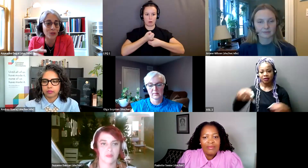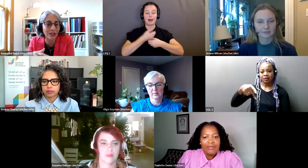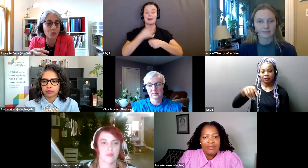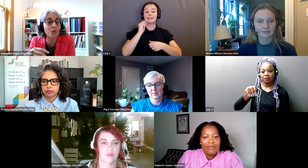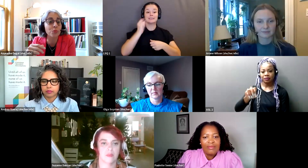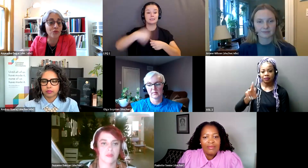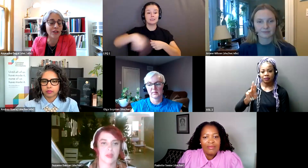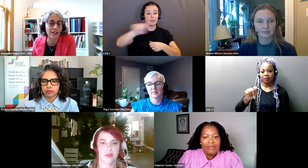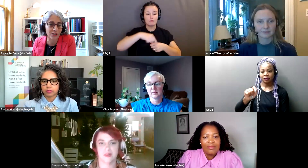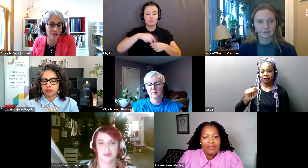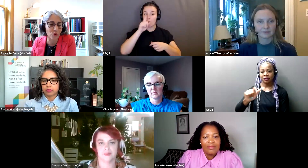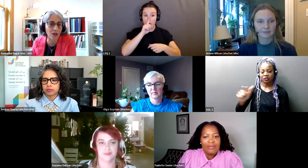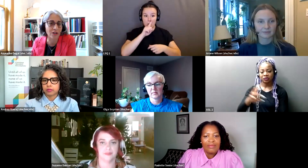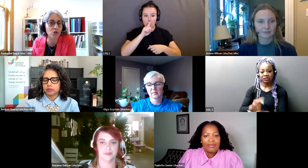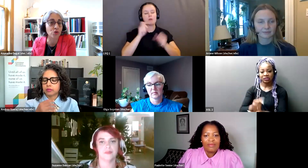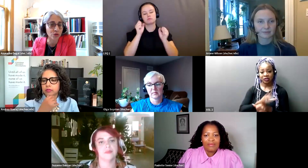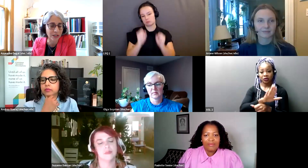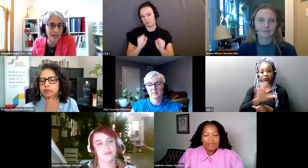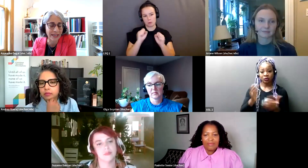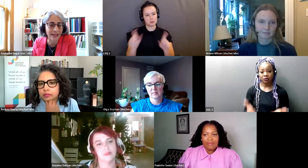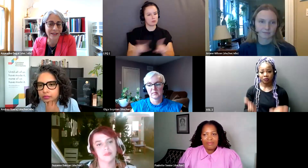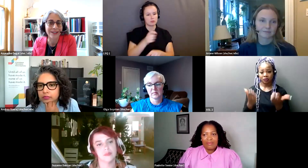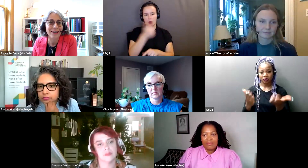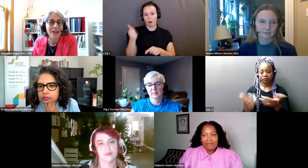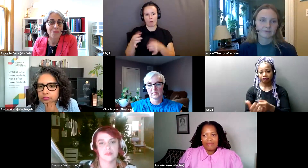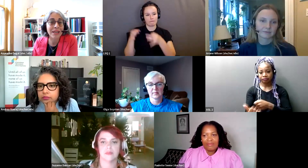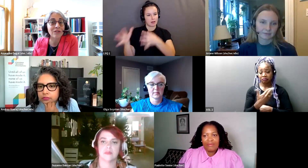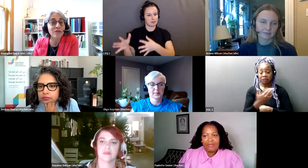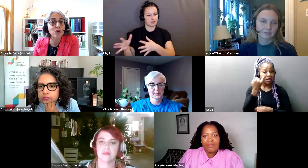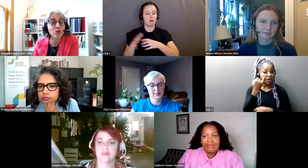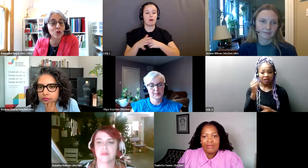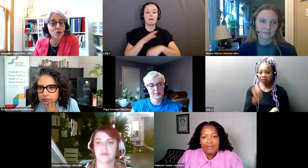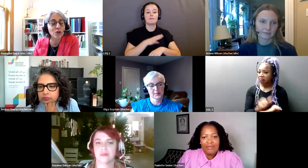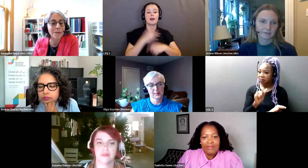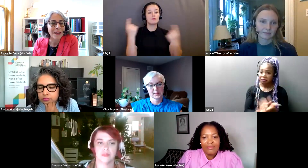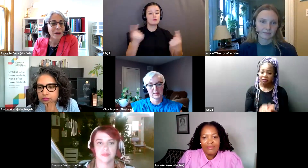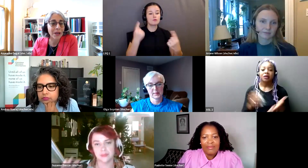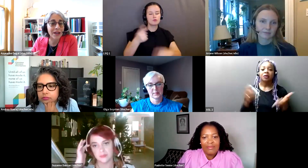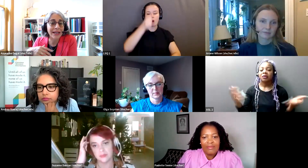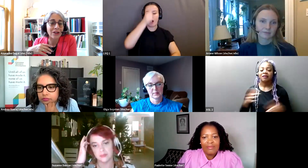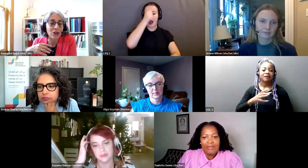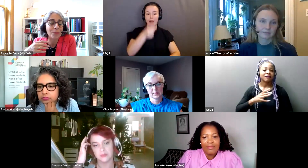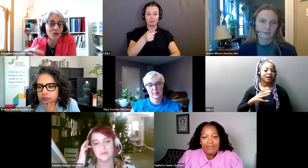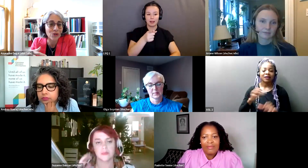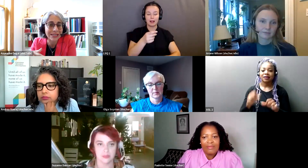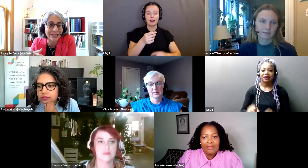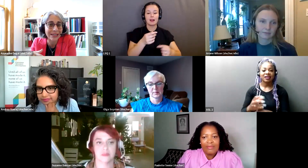disponible pour les groupes, nous pouvons les recevoir d'une autre manière, mais il faut toujours prendre l'opportunité